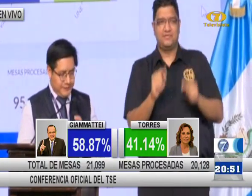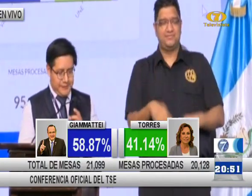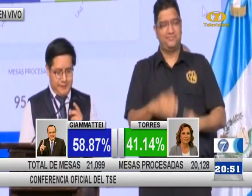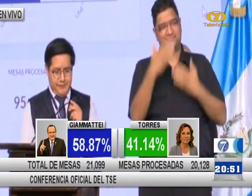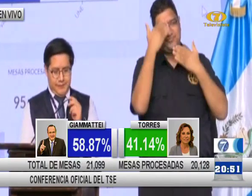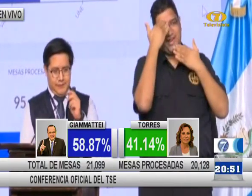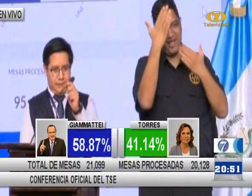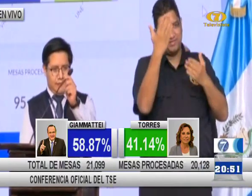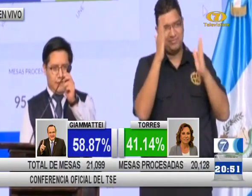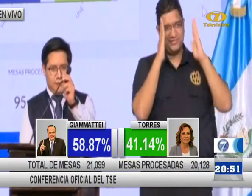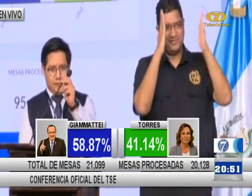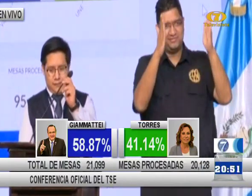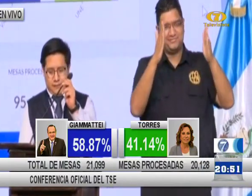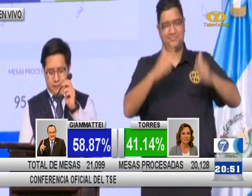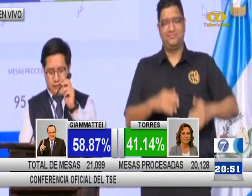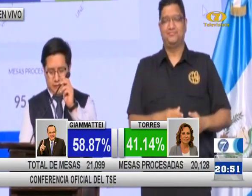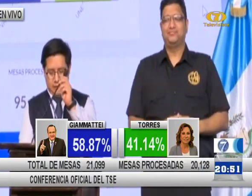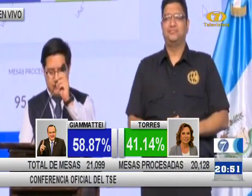gracias.